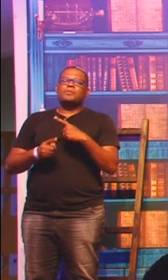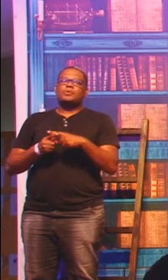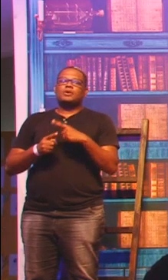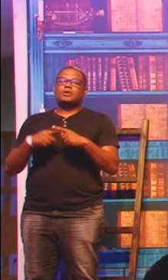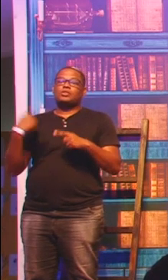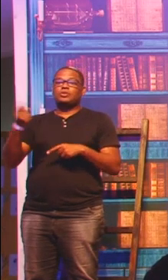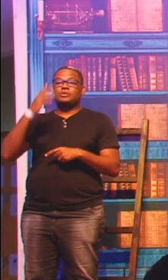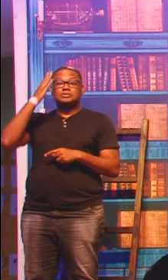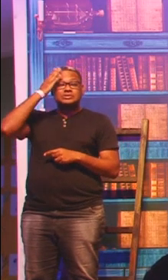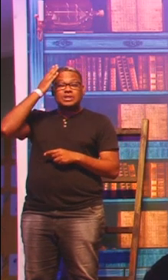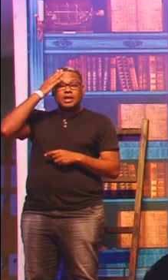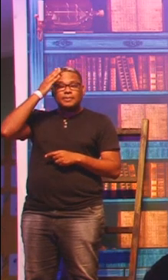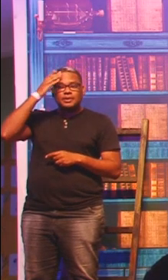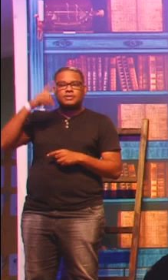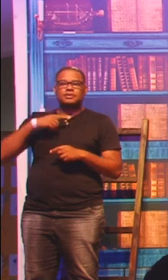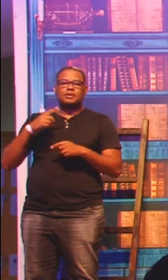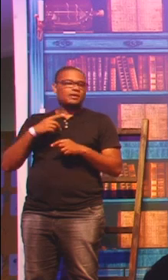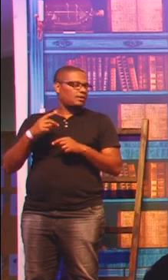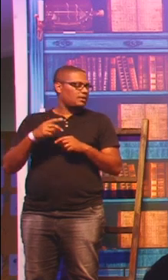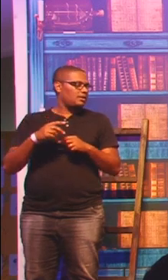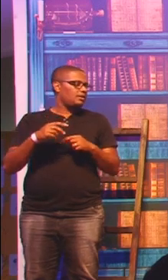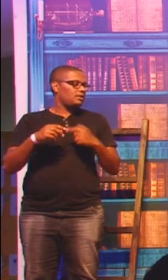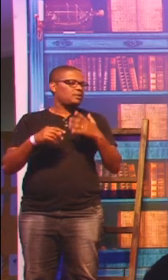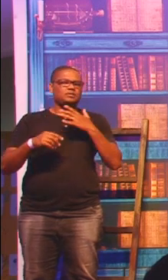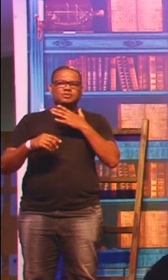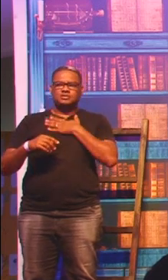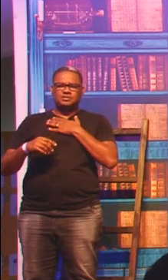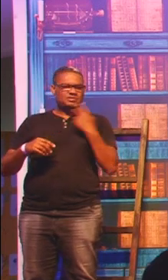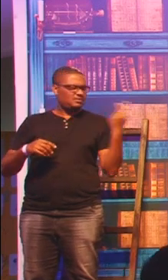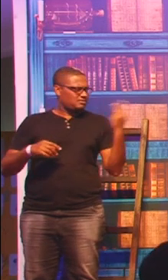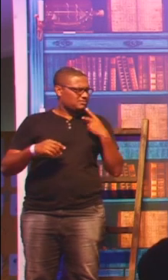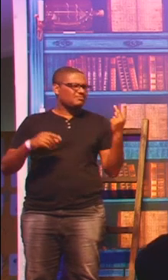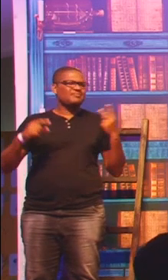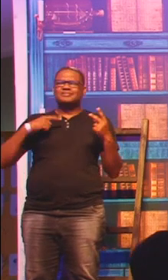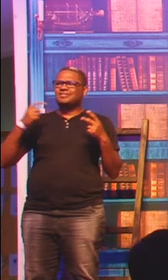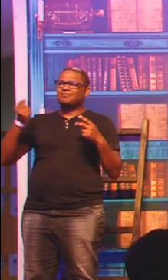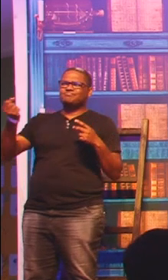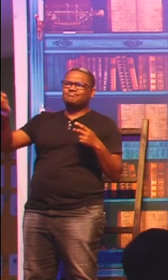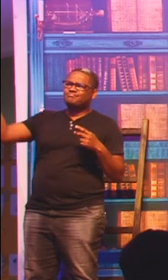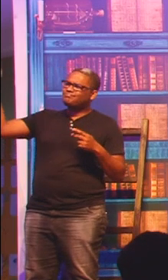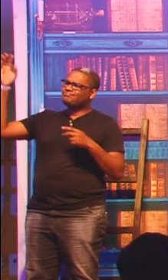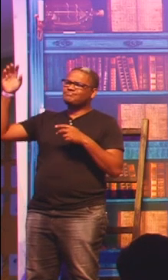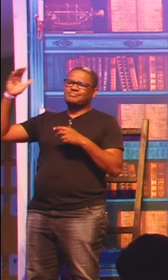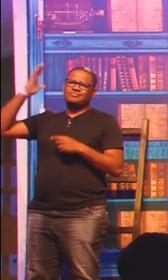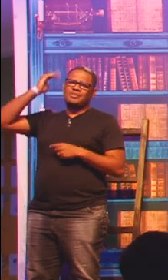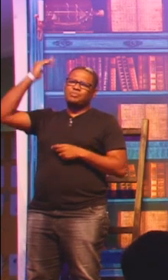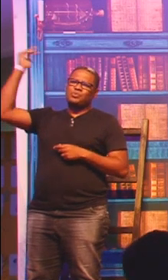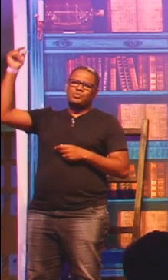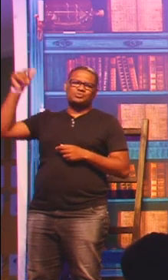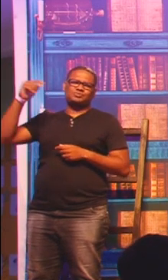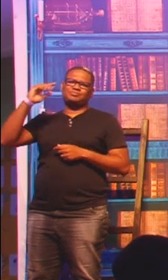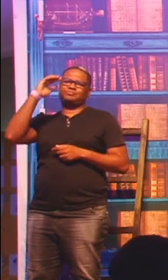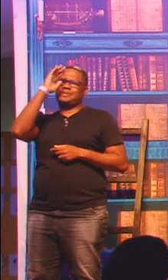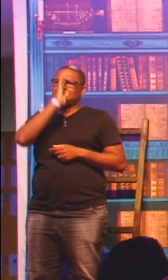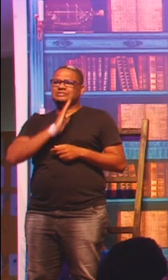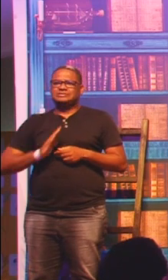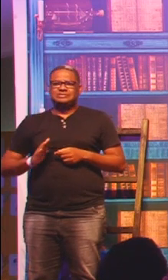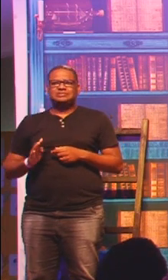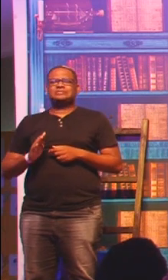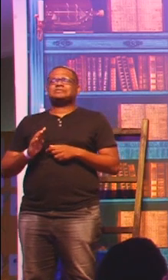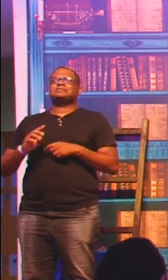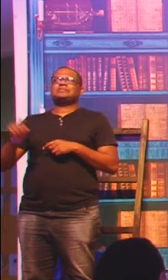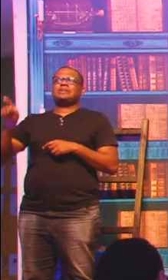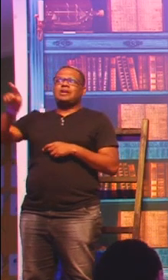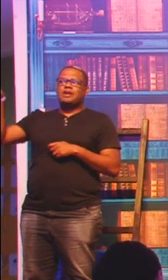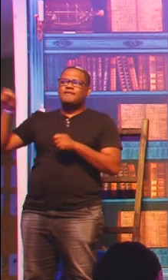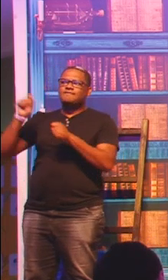nós sabemos dos nossos pares, não vou nem falar da gente, mas de grandes autores e autoras brasileiros que